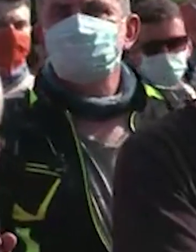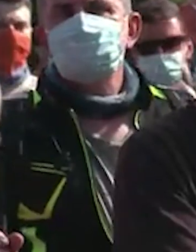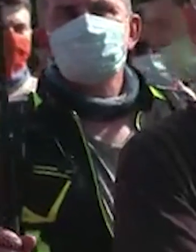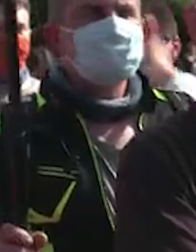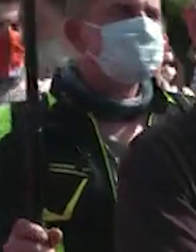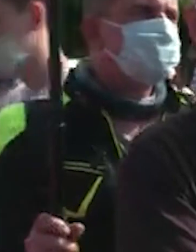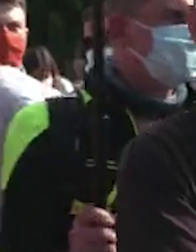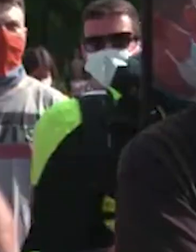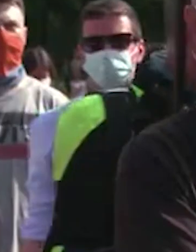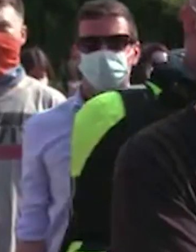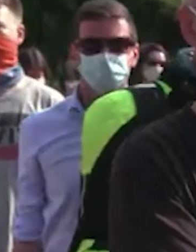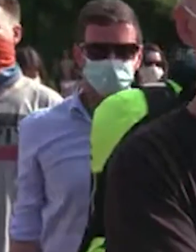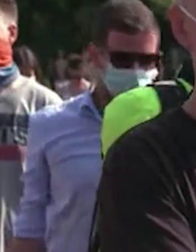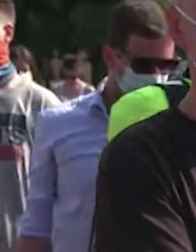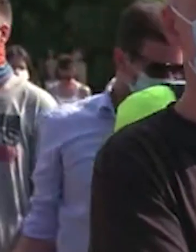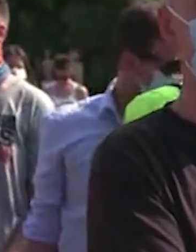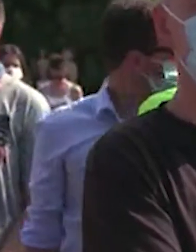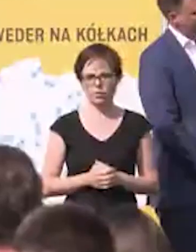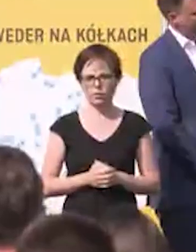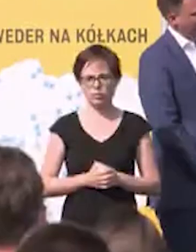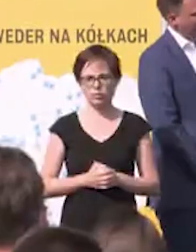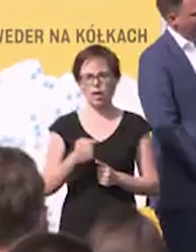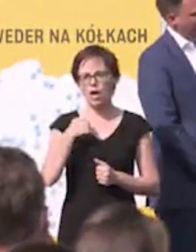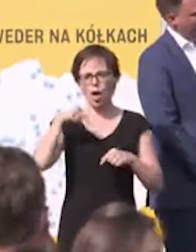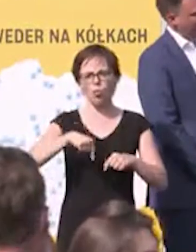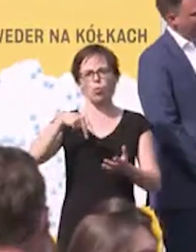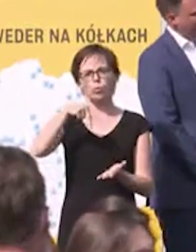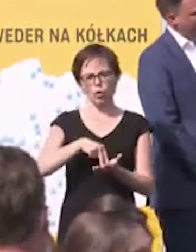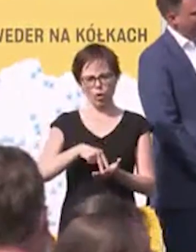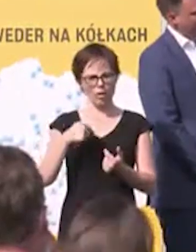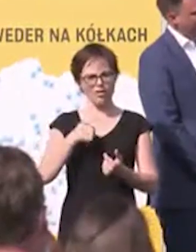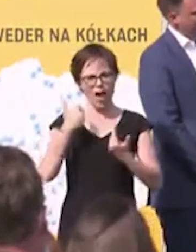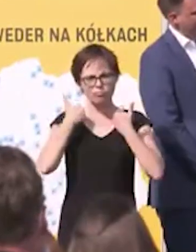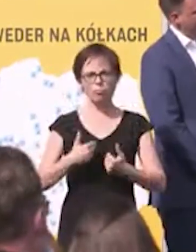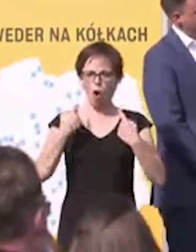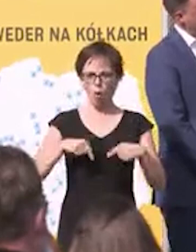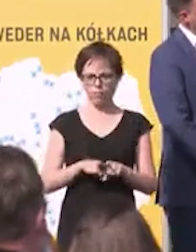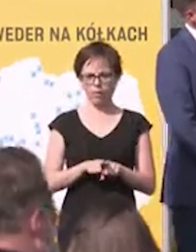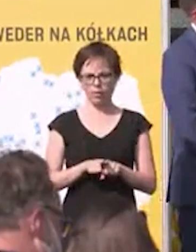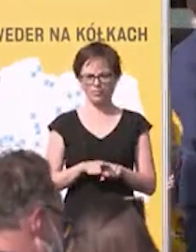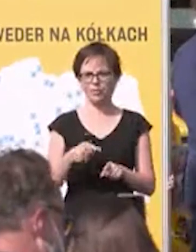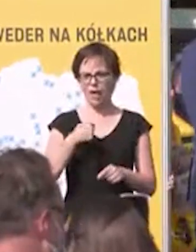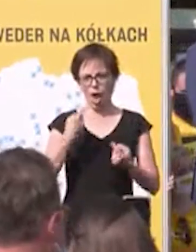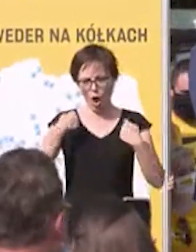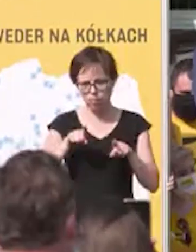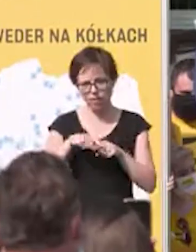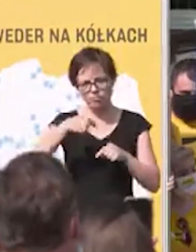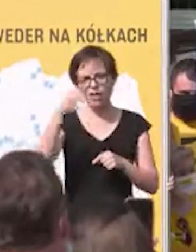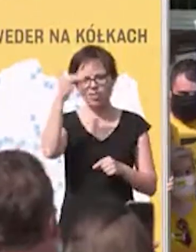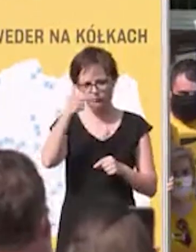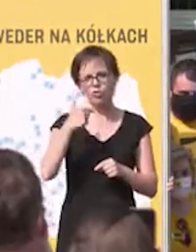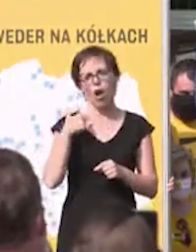na wreszcie, stoję tutaj przed wami jako obywatelka. obywatelka, która w niedzielę pójdzie na